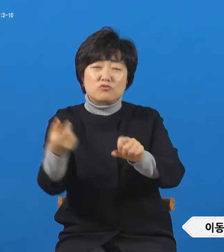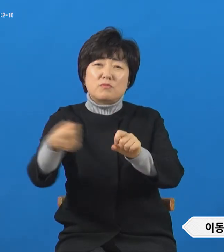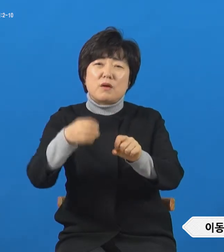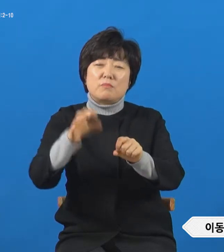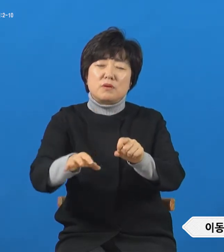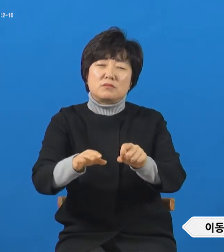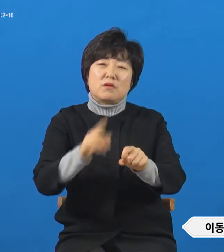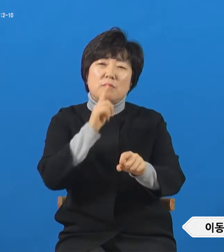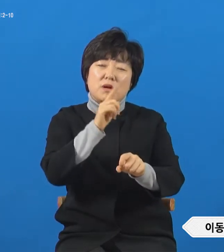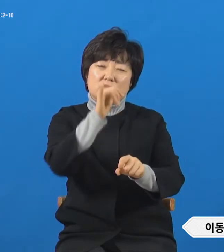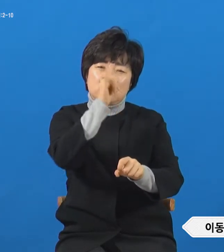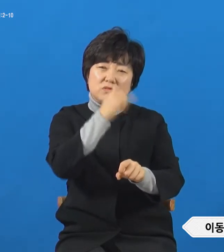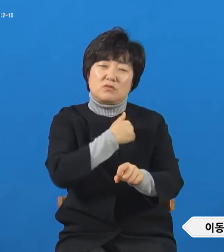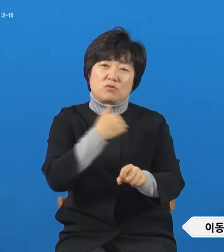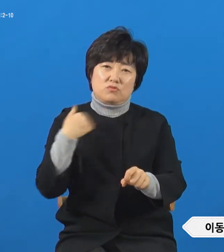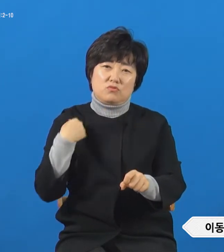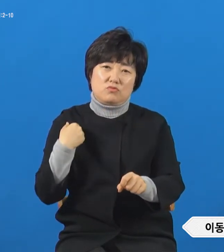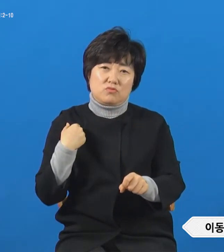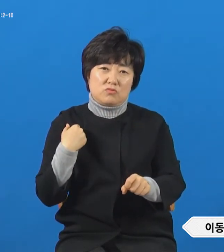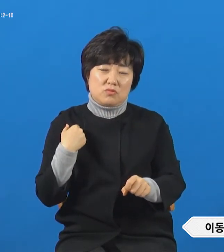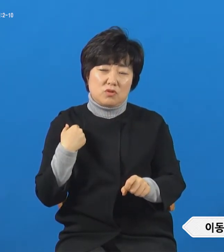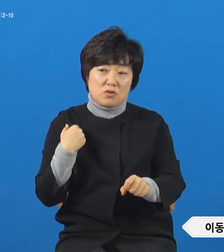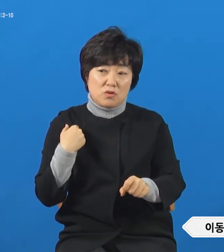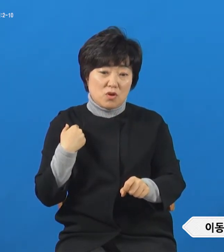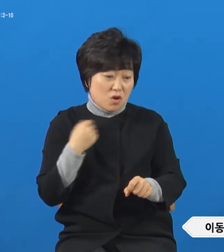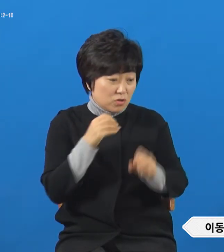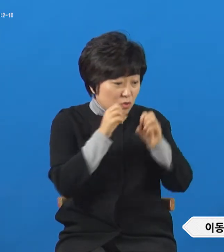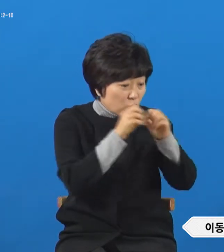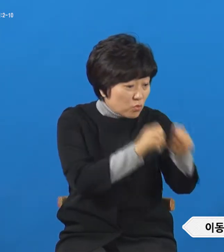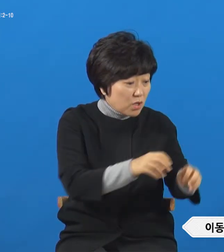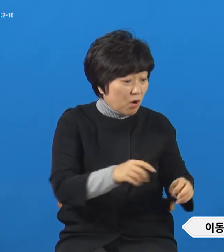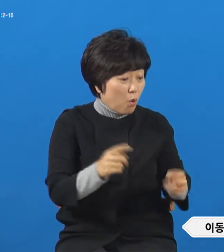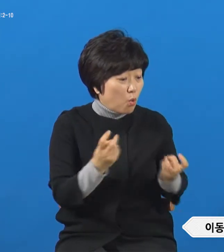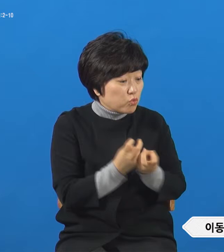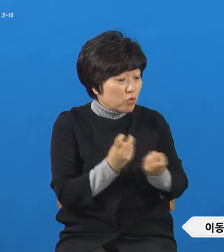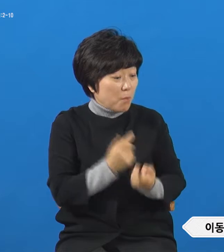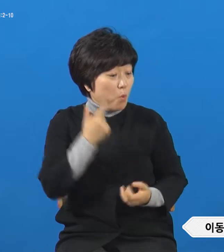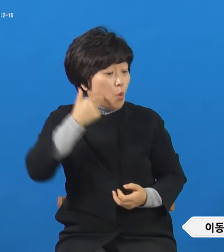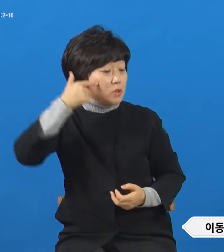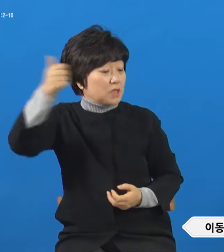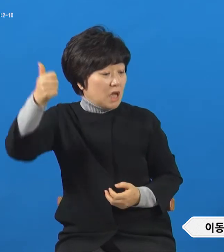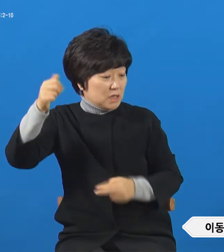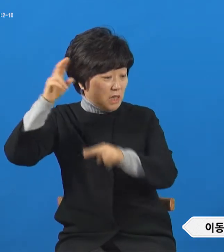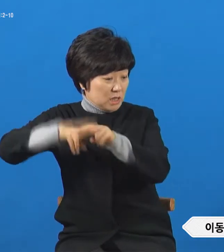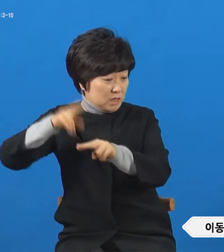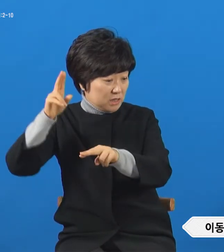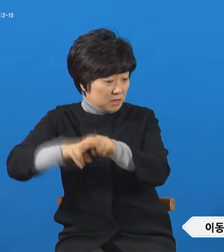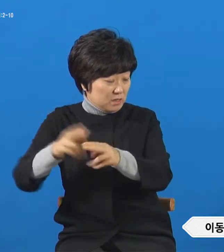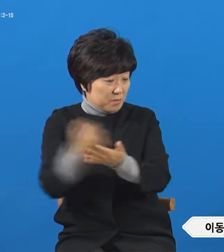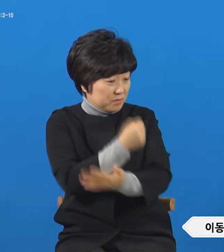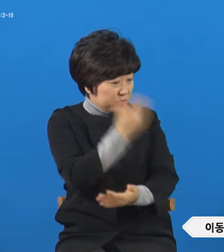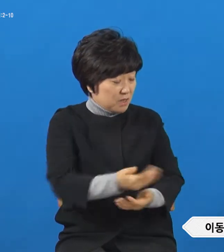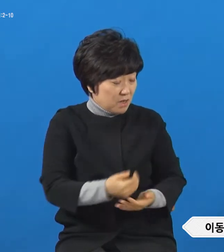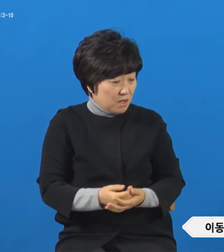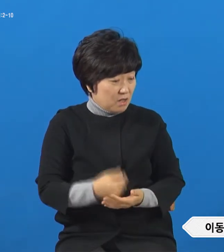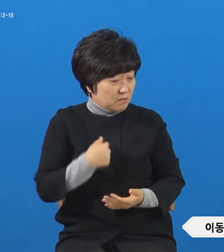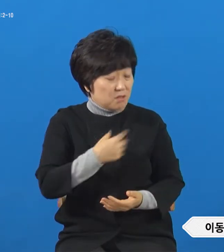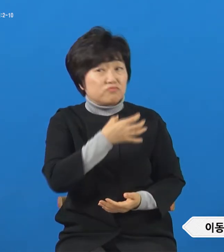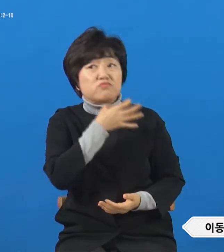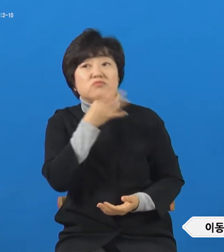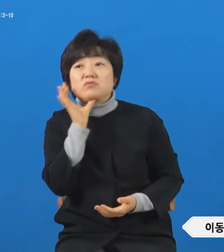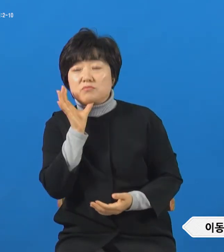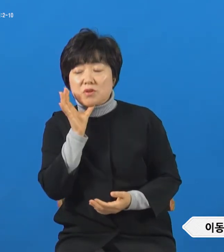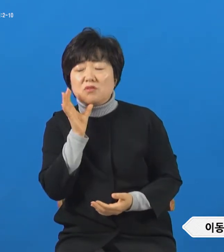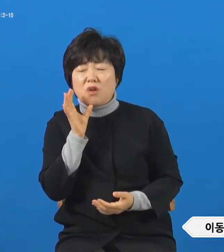죽음 앞에서 이렇게 말할 수 있는 여유. 전도사가 어떻게 목사 자리를 넘보십니까? 저는 어차피 나이